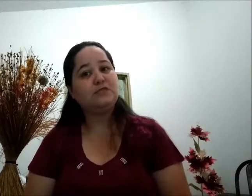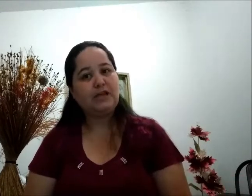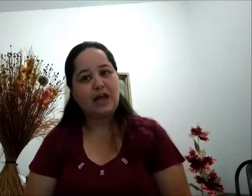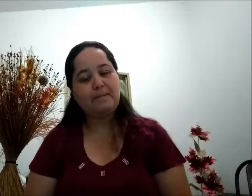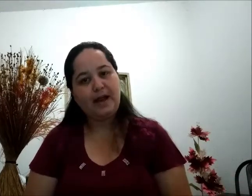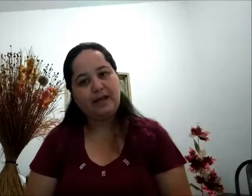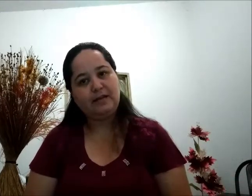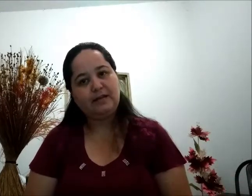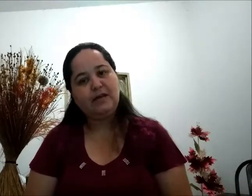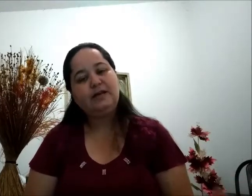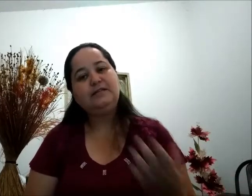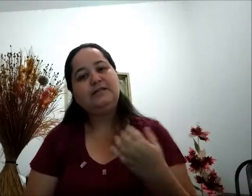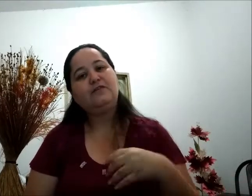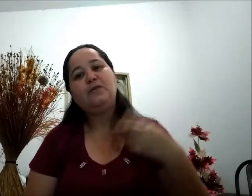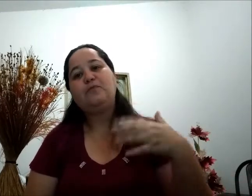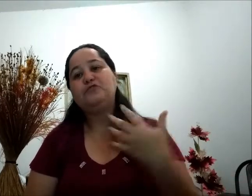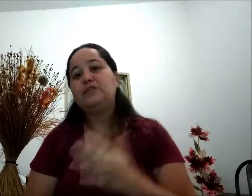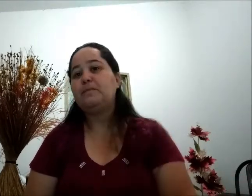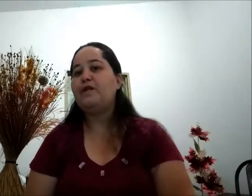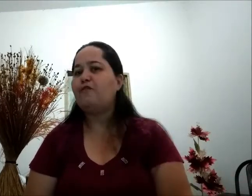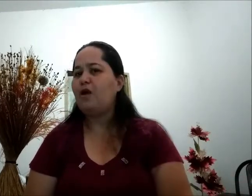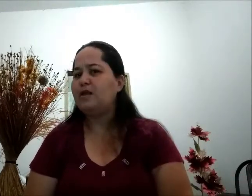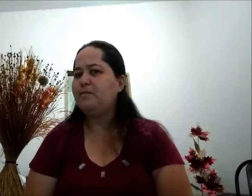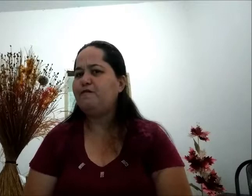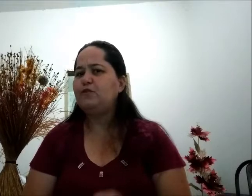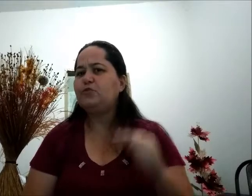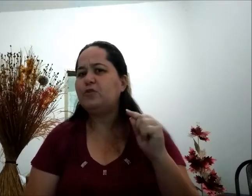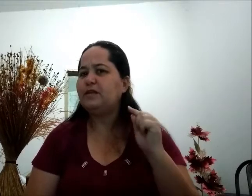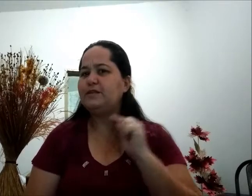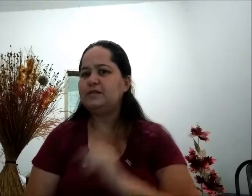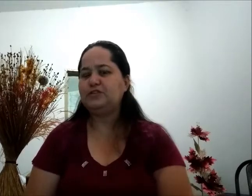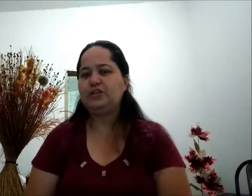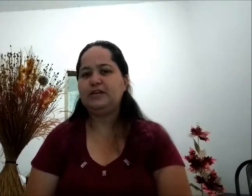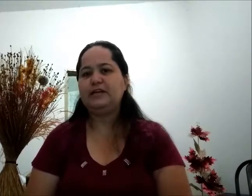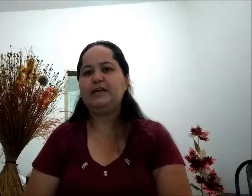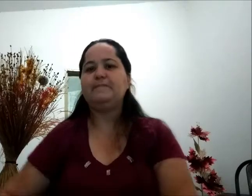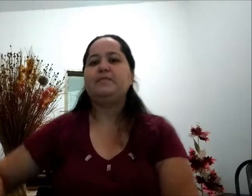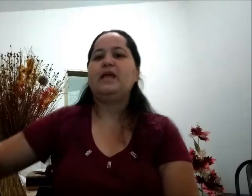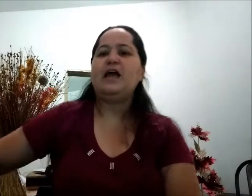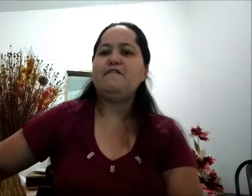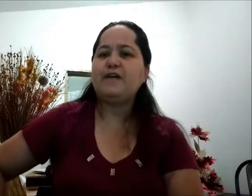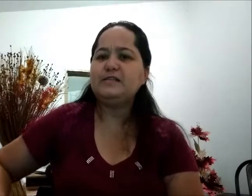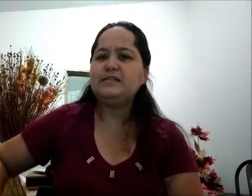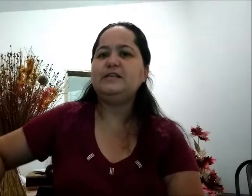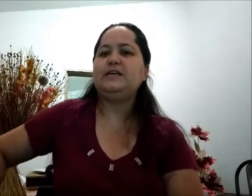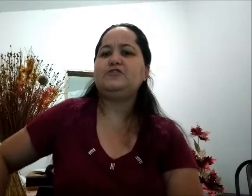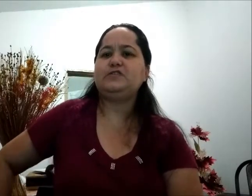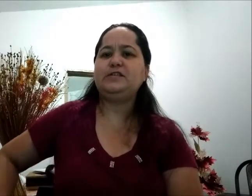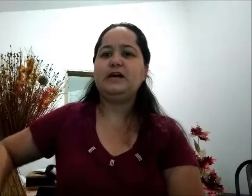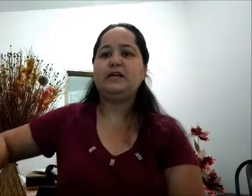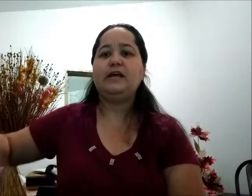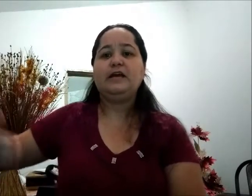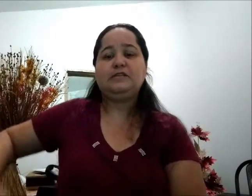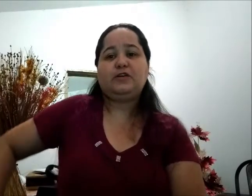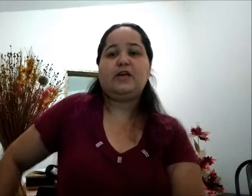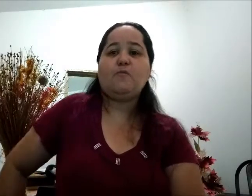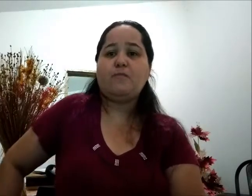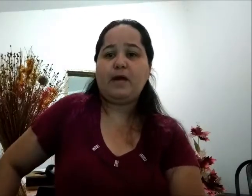anunciar para ela. Então, depois de um tempo, ela falou, olha, meu filho, toda vez que você chega aqui, ele faz assim, que é Josiane. Isso aqui é